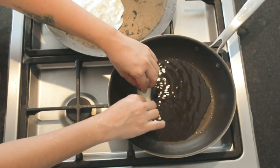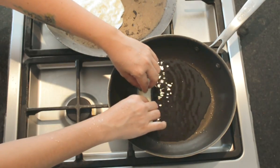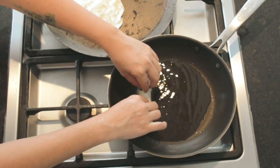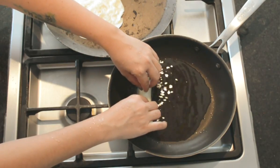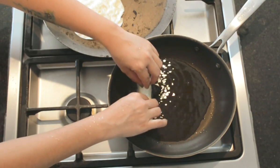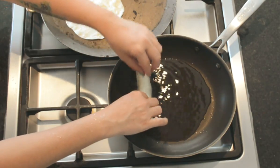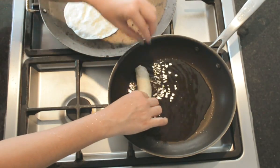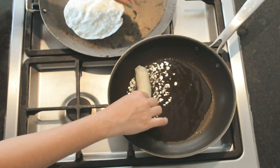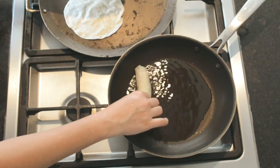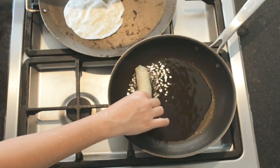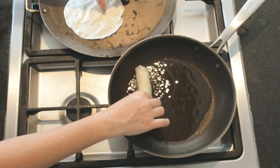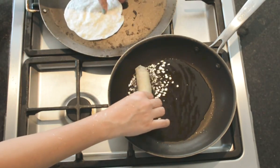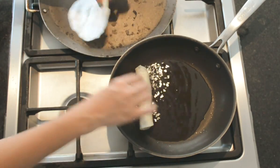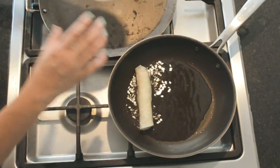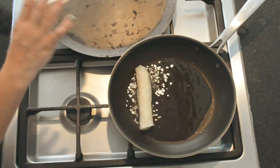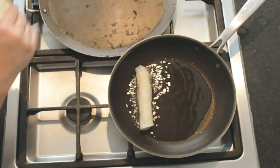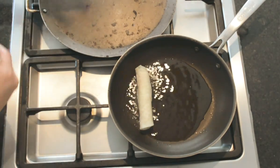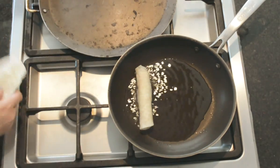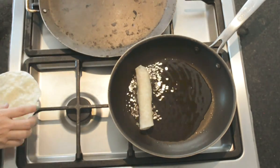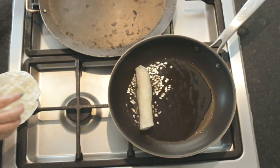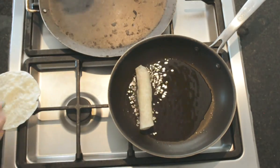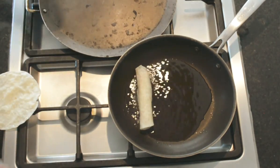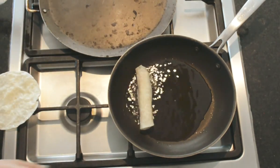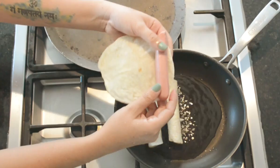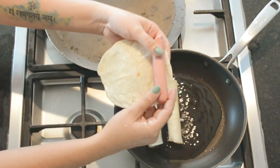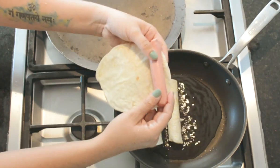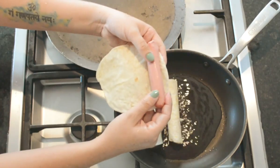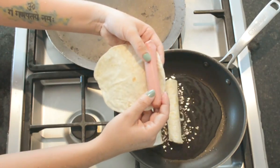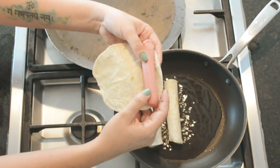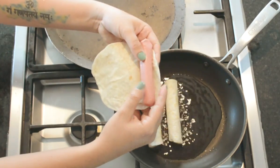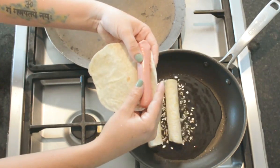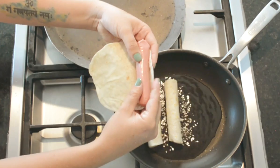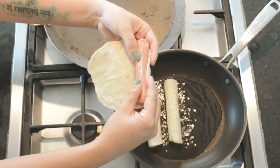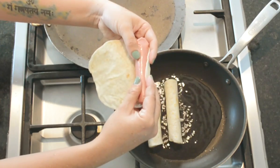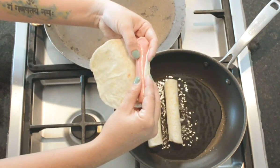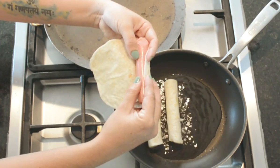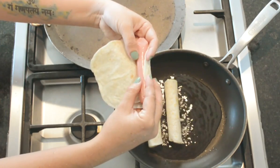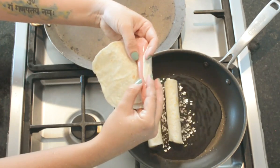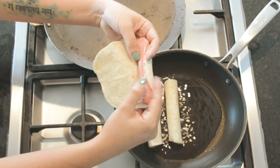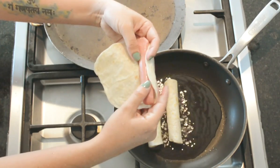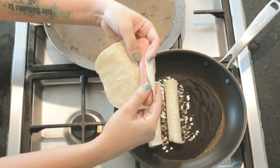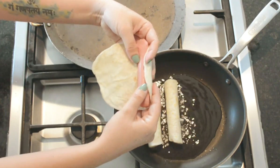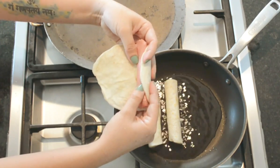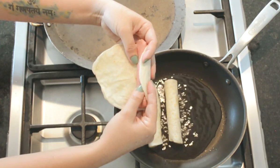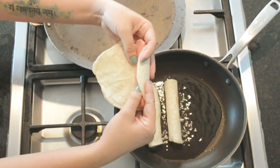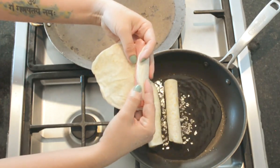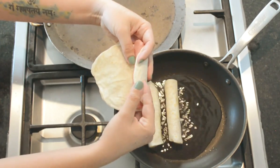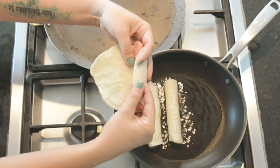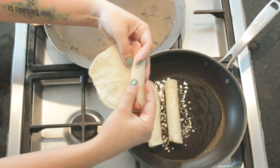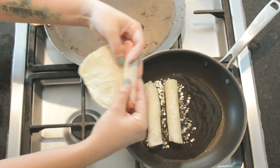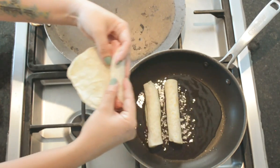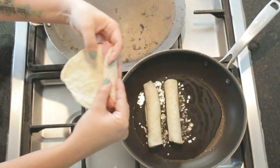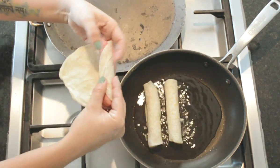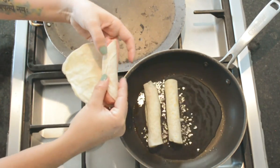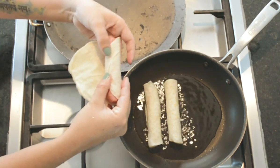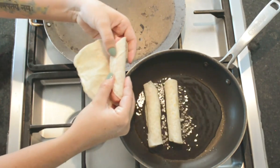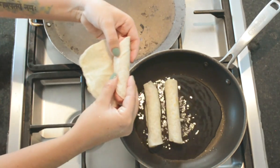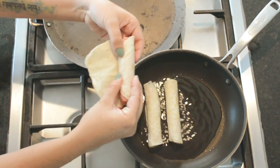aceite caliente. Esto que lo hagan los adultos. Por favor, niños, esto no lo hagan ustedes. Porque el aceite está muy caliente